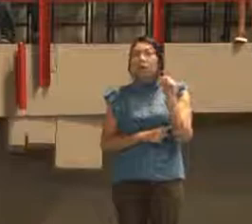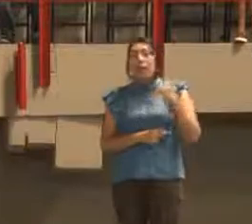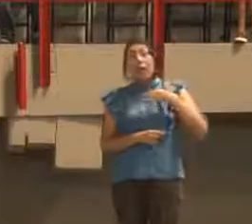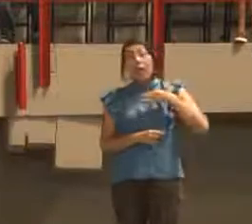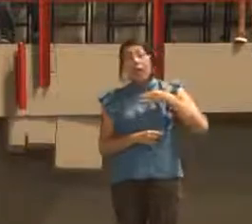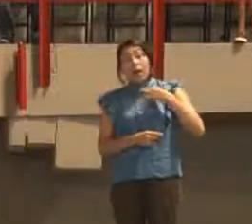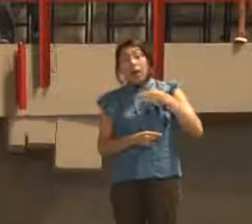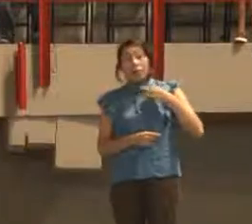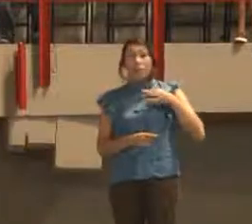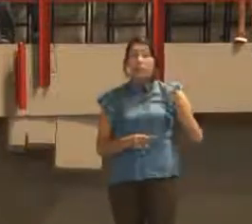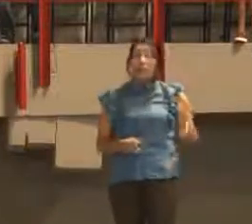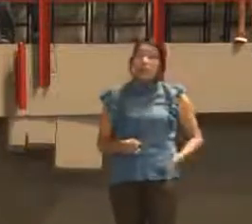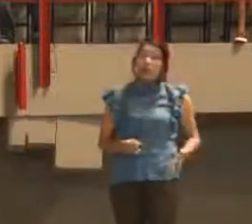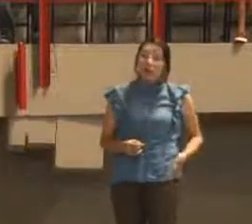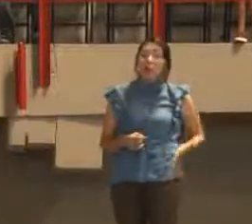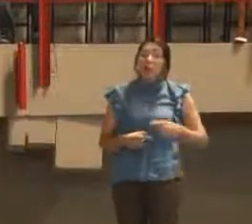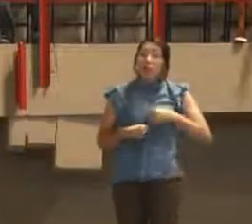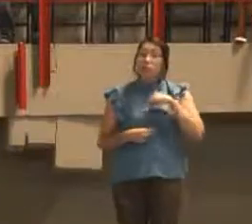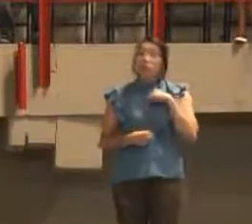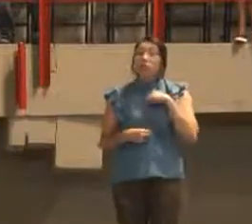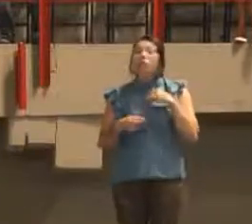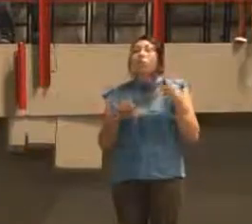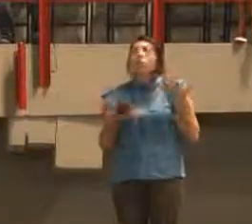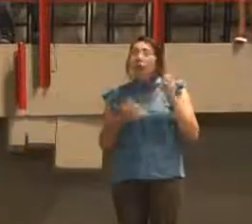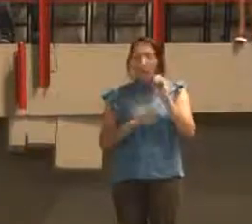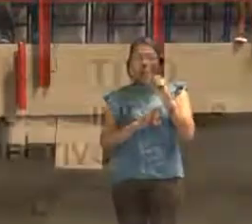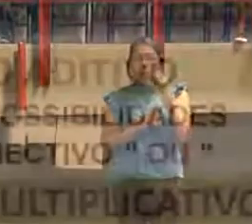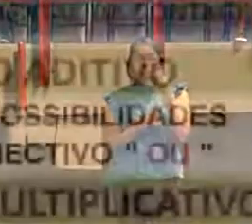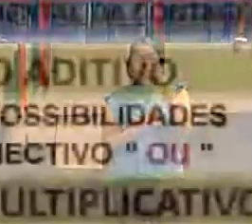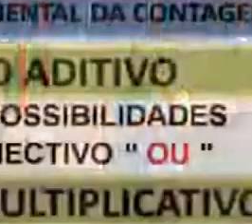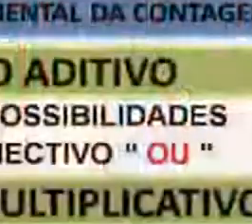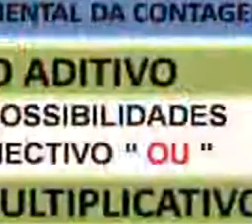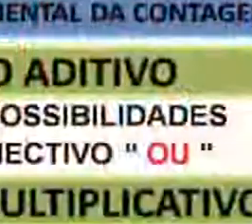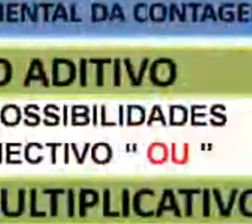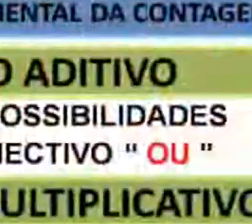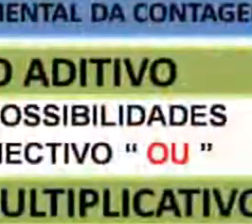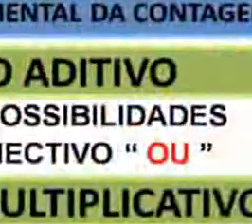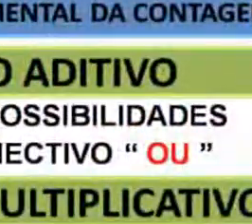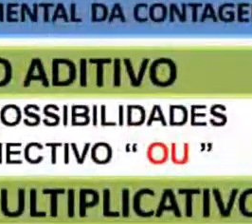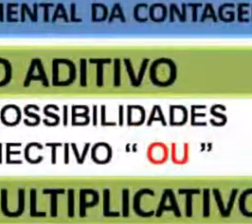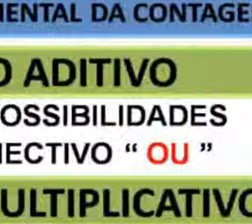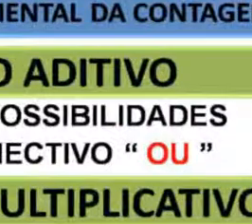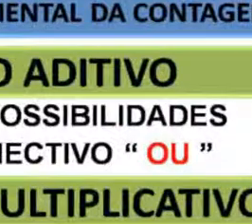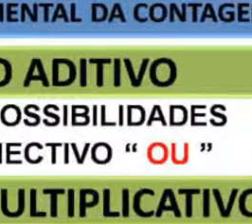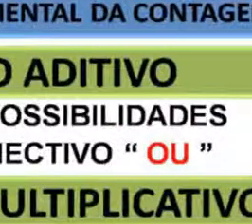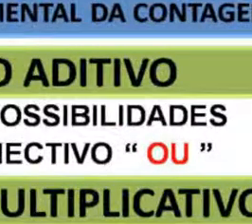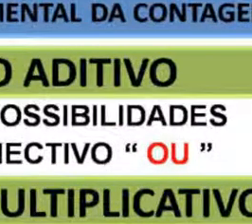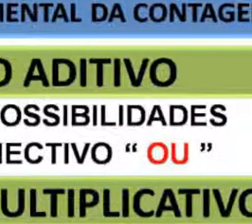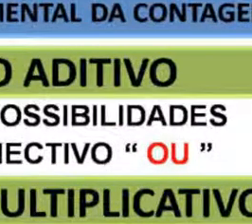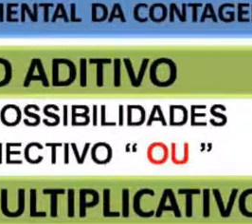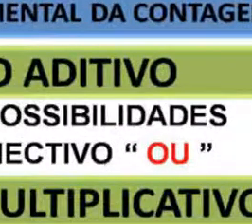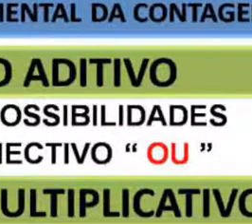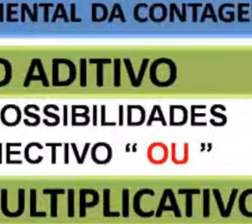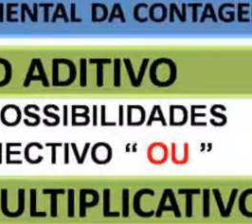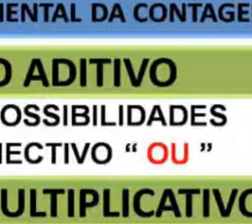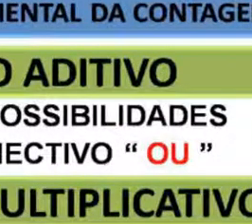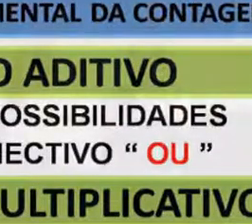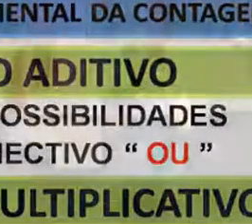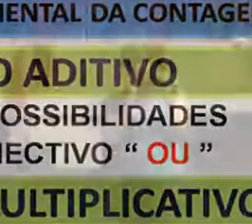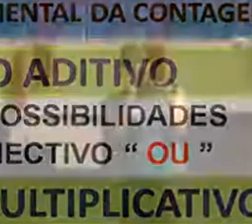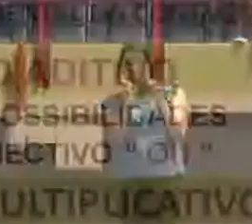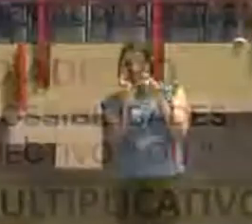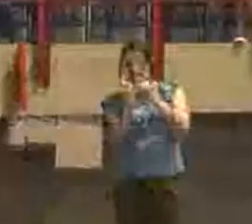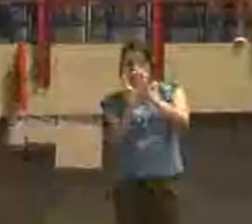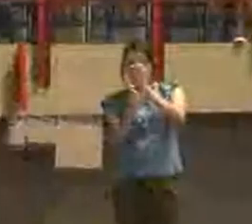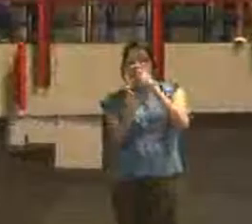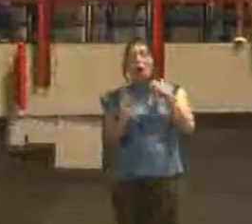ó. Às vezes aparece conectivo OU, você vai somar. Às vezes aparece conectivo I, aí você vai multiplicar. Se aparecer o